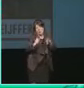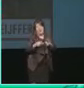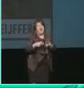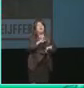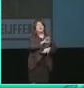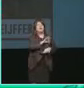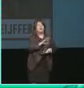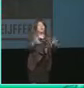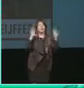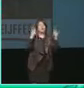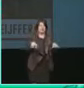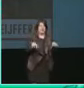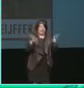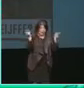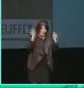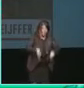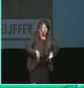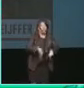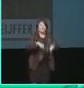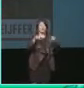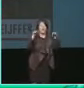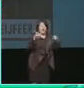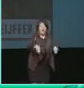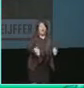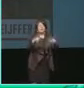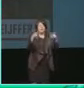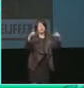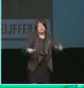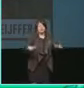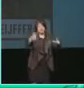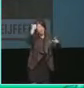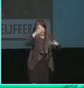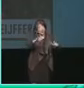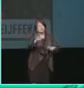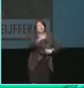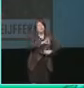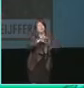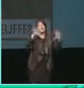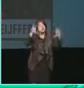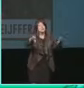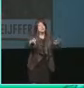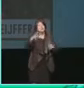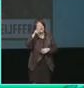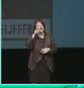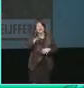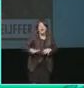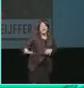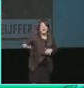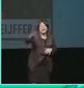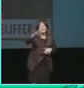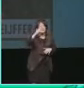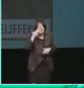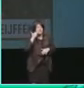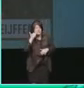europeo e arriveranno a Torino anche i vincitori del primo Strega ragazze e ragazzi